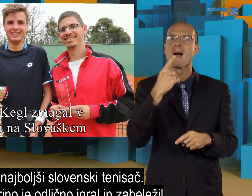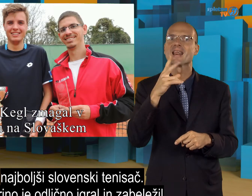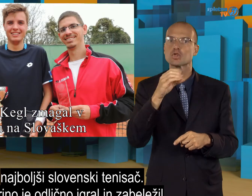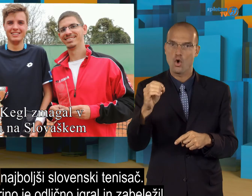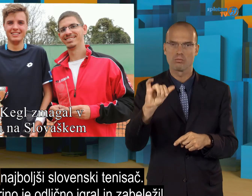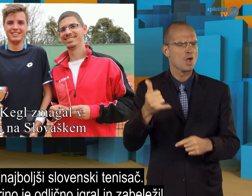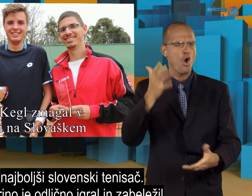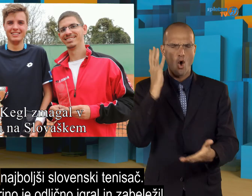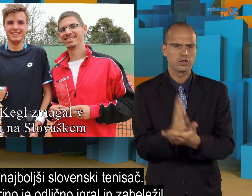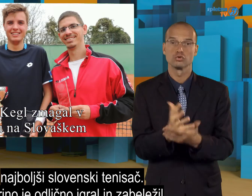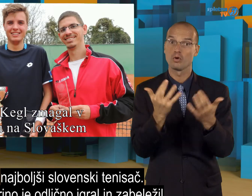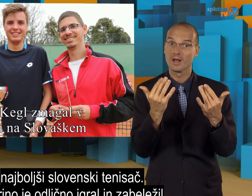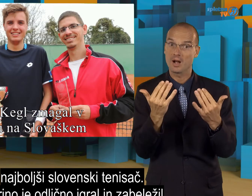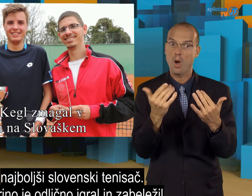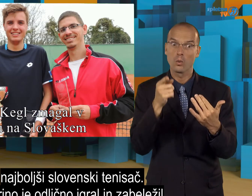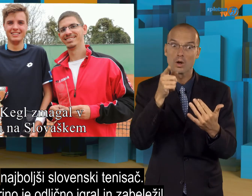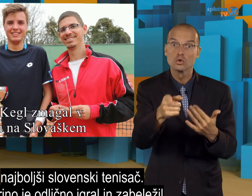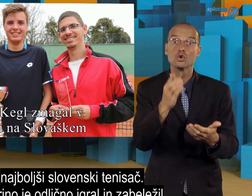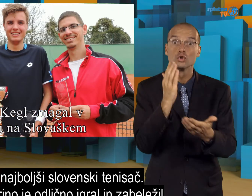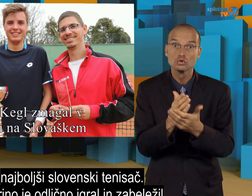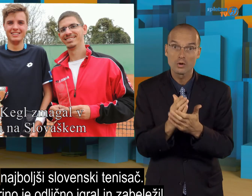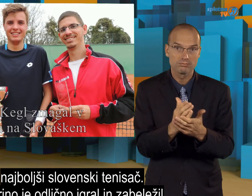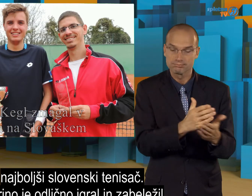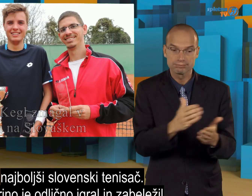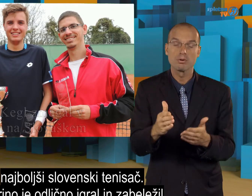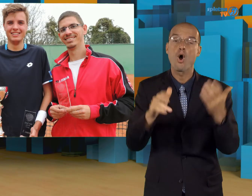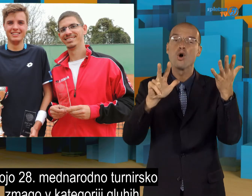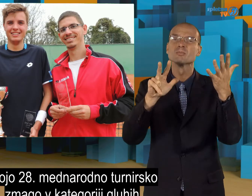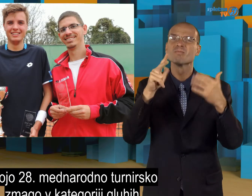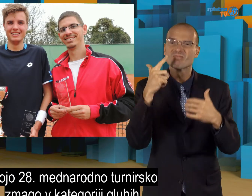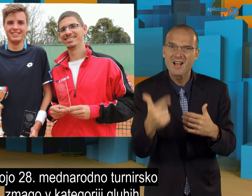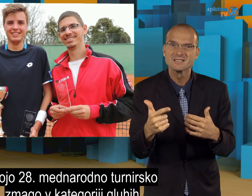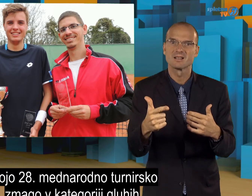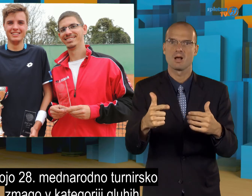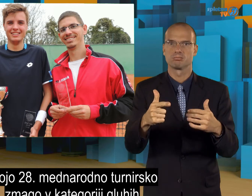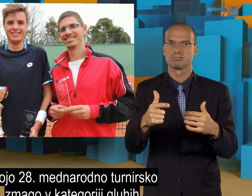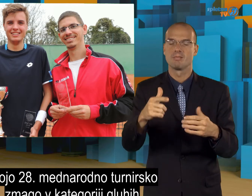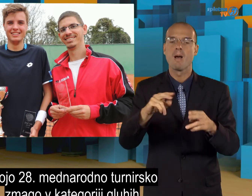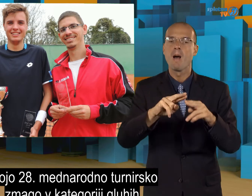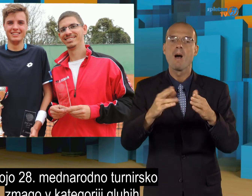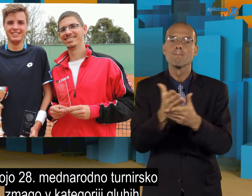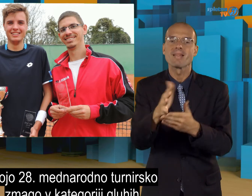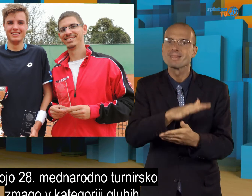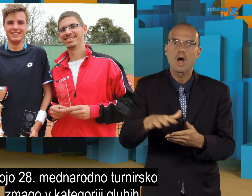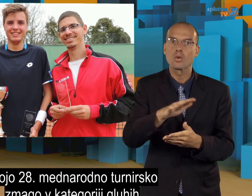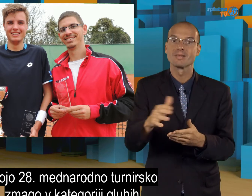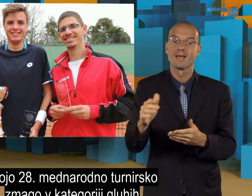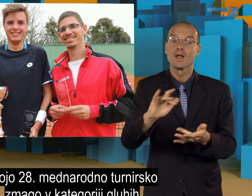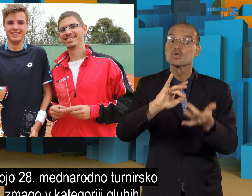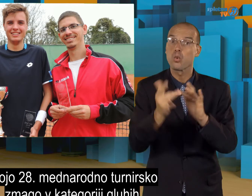Marino je odlično igral in zabeležil svojo 28. mednarodno turnirsko zmago v kategoriji gluhih in naglušnih